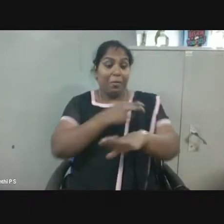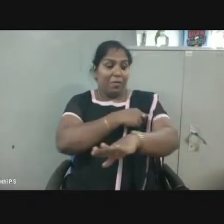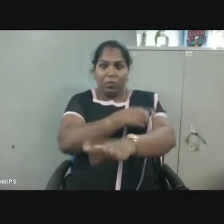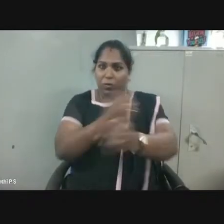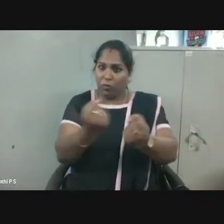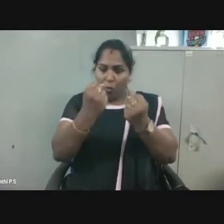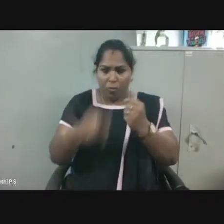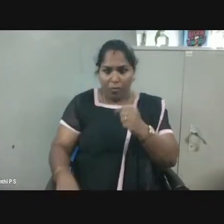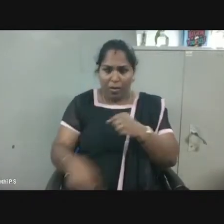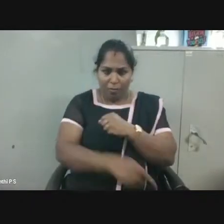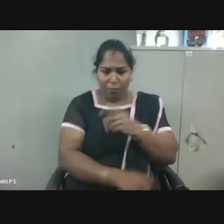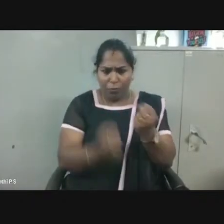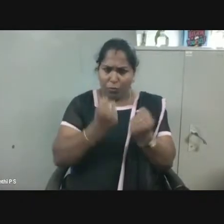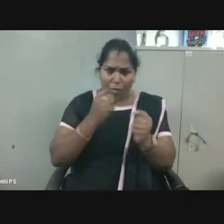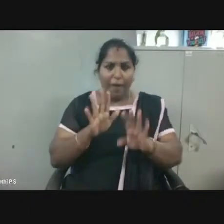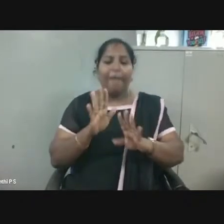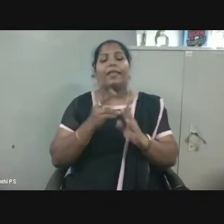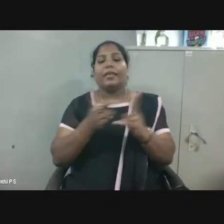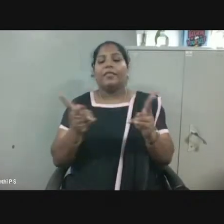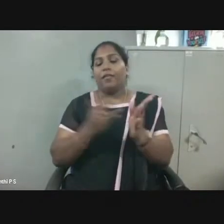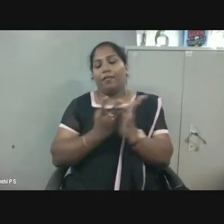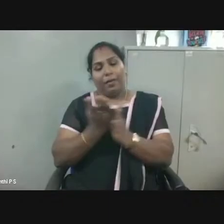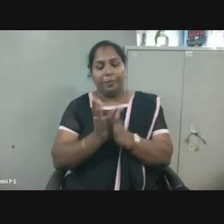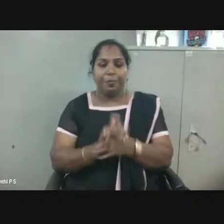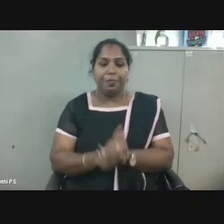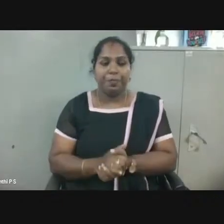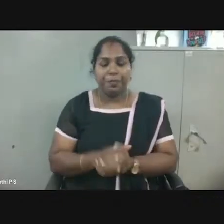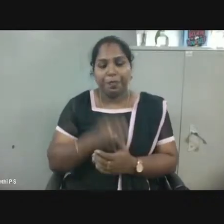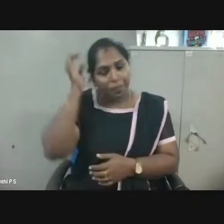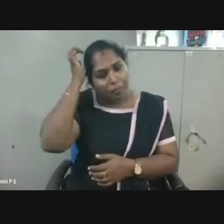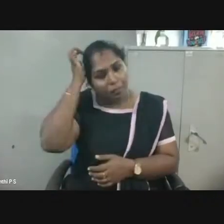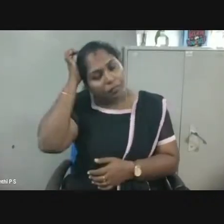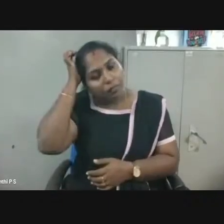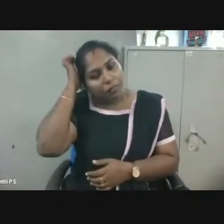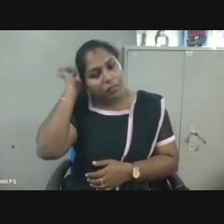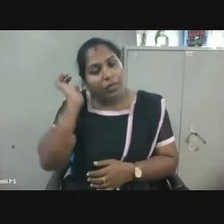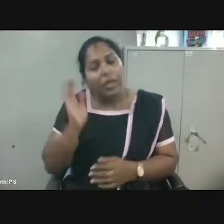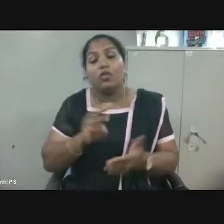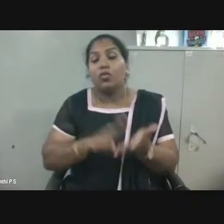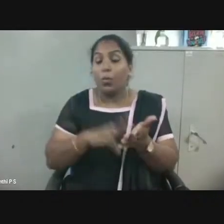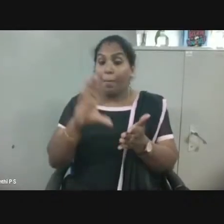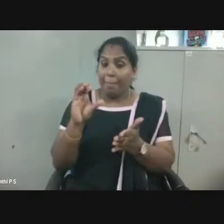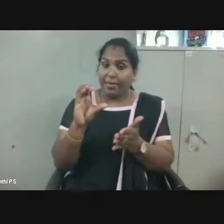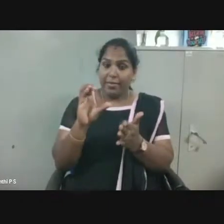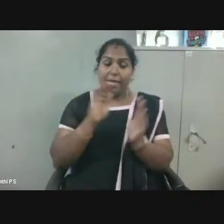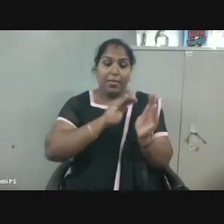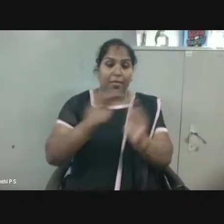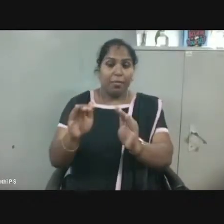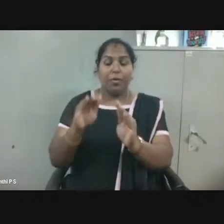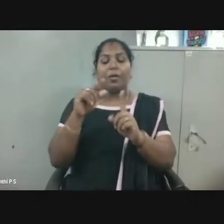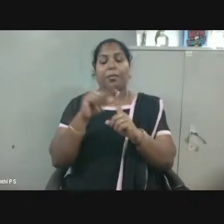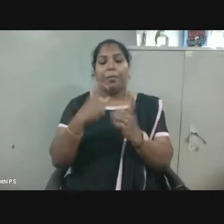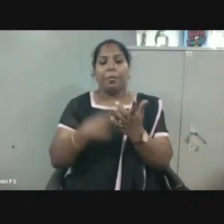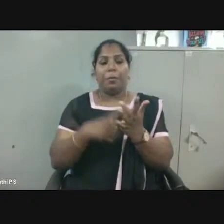എല്ലാത്തിനും ഈ ഡിസ്ട്രോഫിൻ എന്ന് പറഞ്ഞൊരു ഈ മസിലുകൾ സപ്പോർട്ട് ചെയ്യുന്ന ഒരു പ്രോട്ടീനാണ്